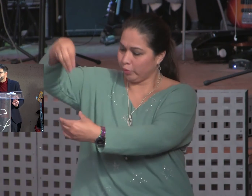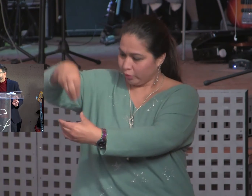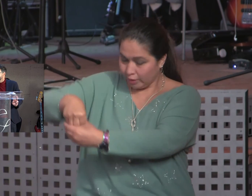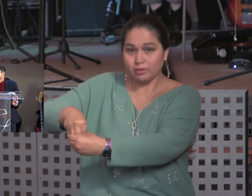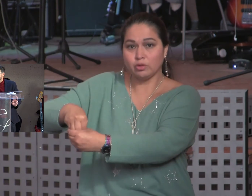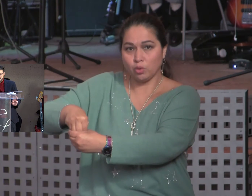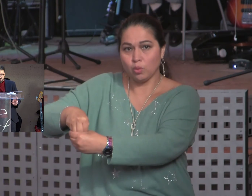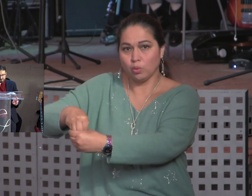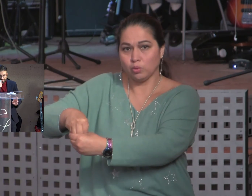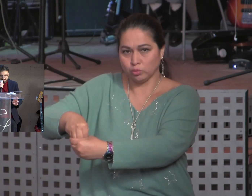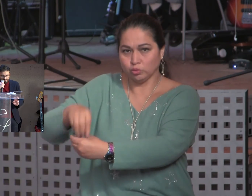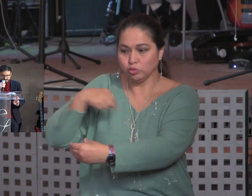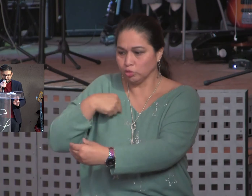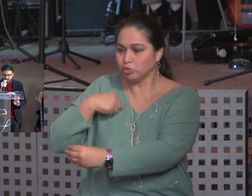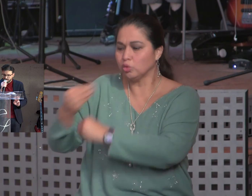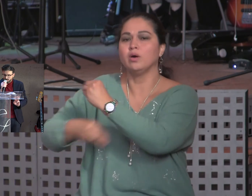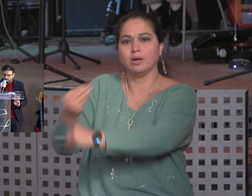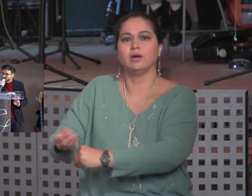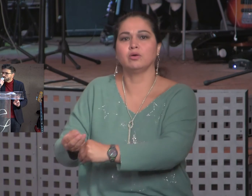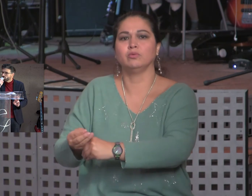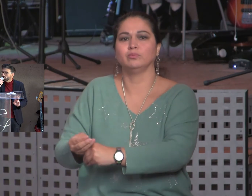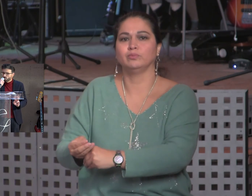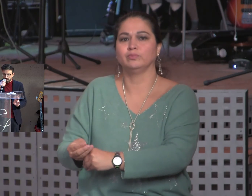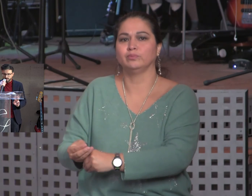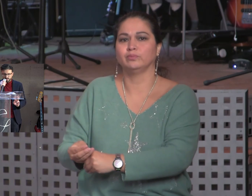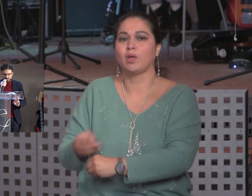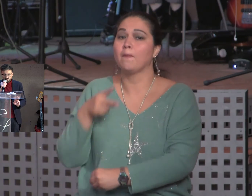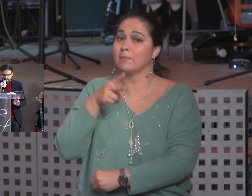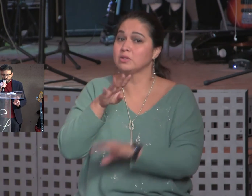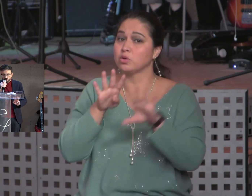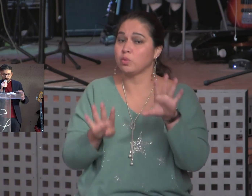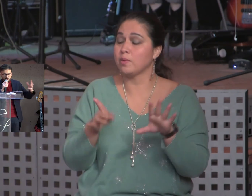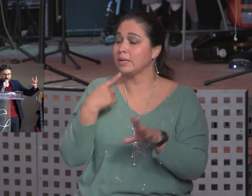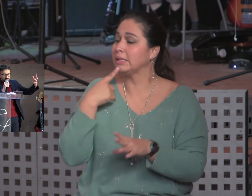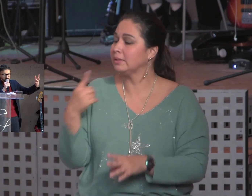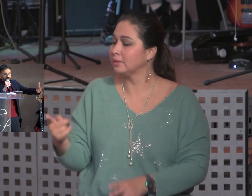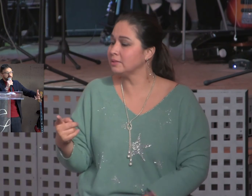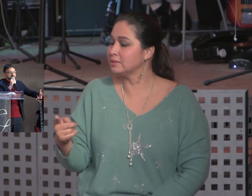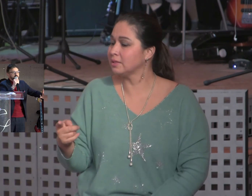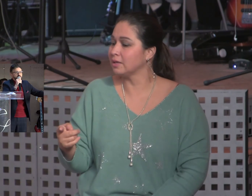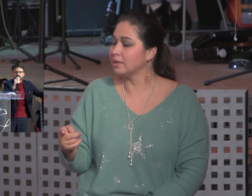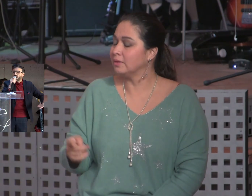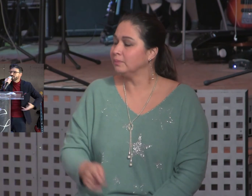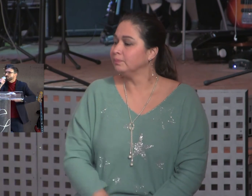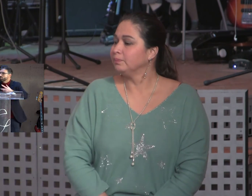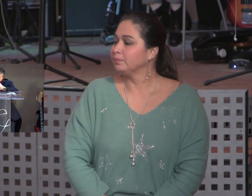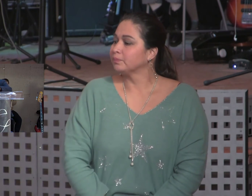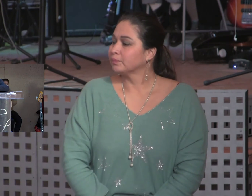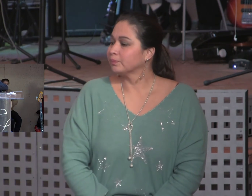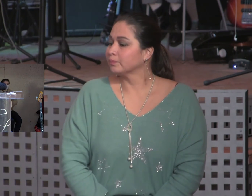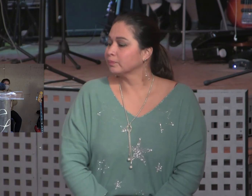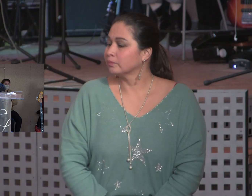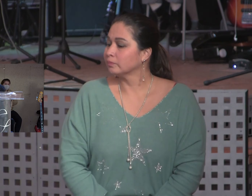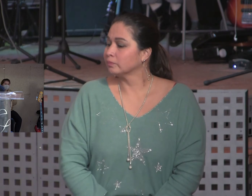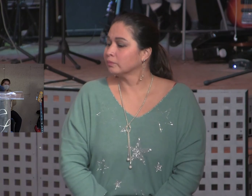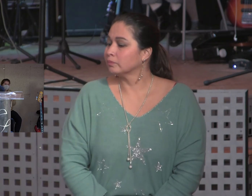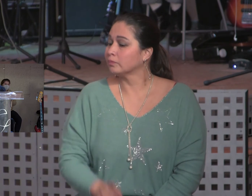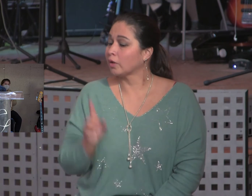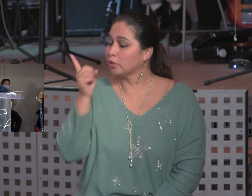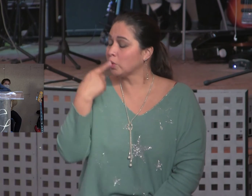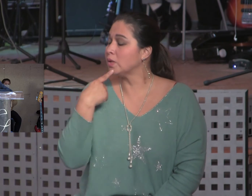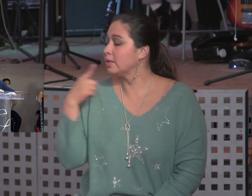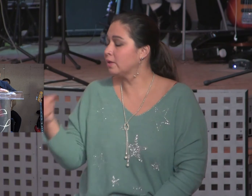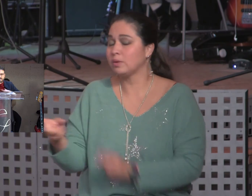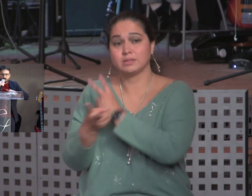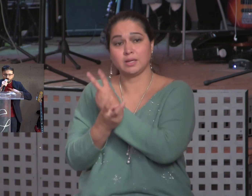había en ellos espíritu. Verso 9, y me dijo, profetiza al espíritu con minúscula,